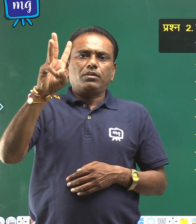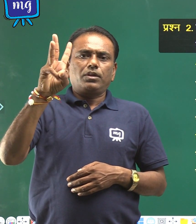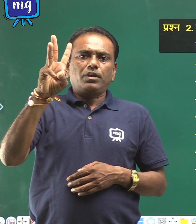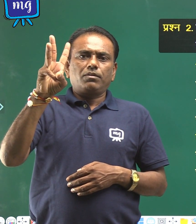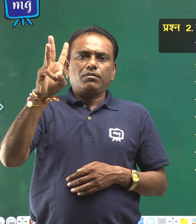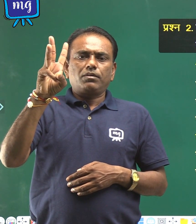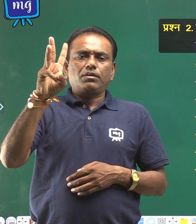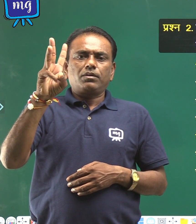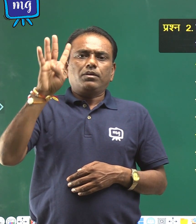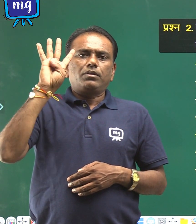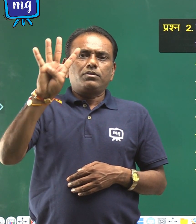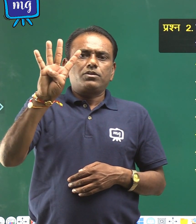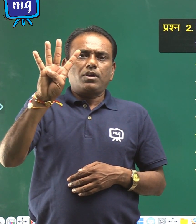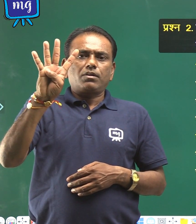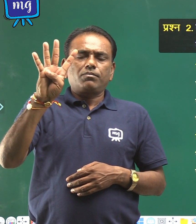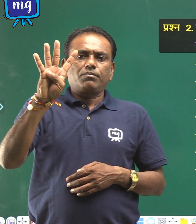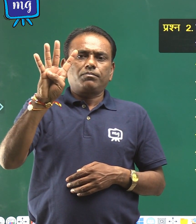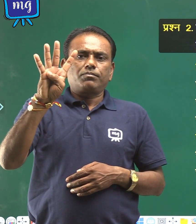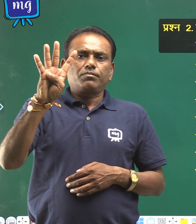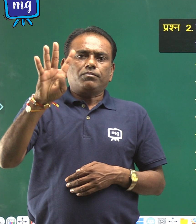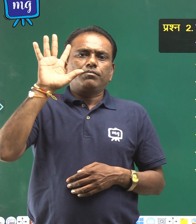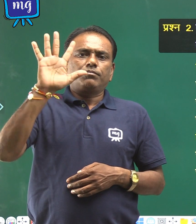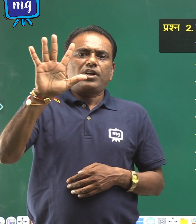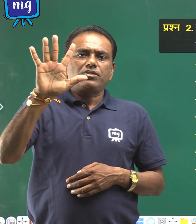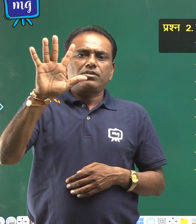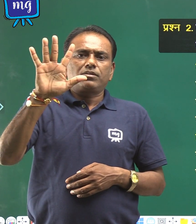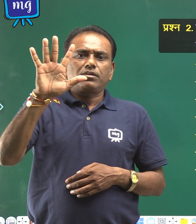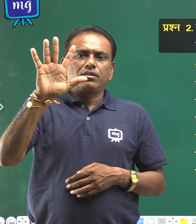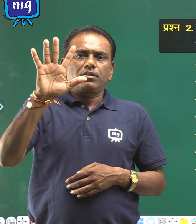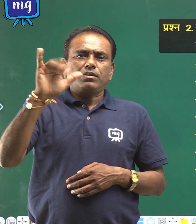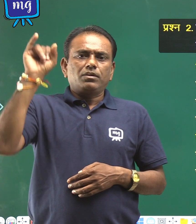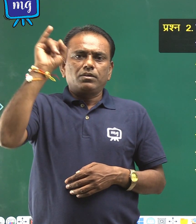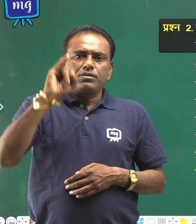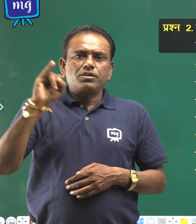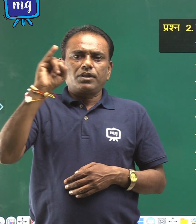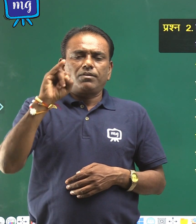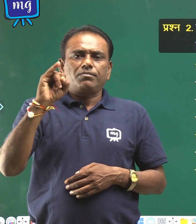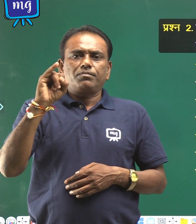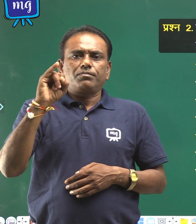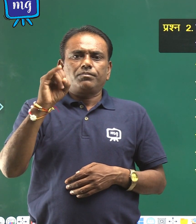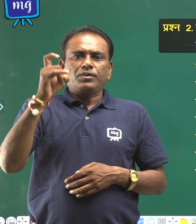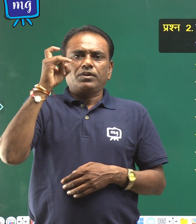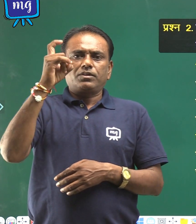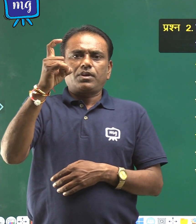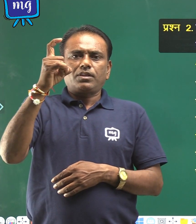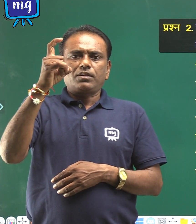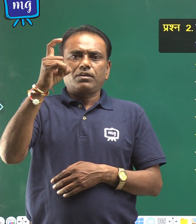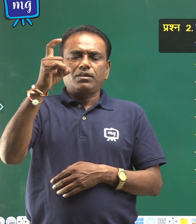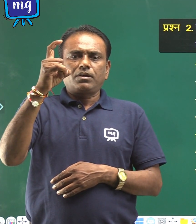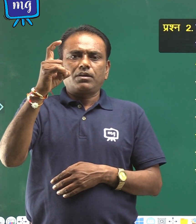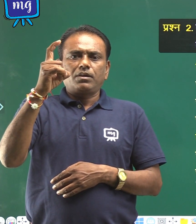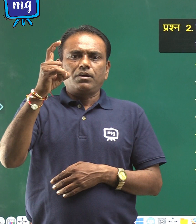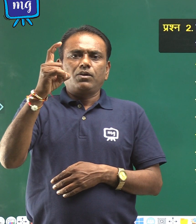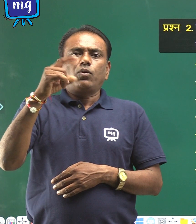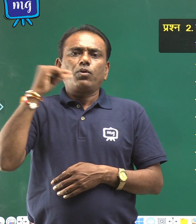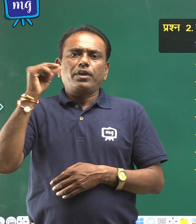3 4 5 6 7